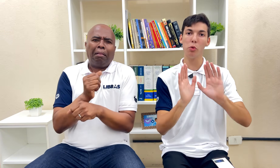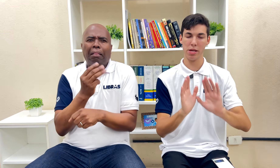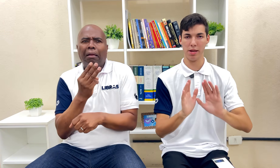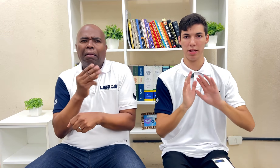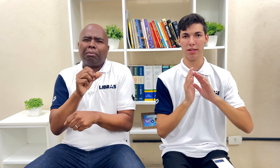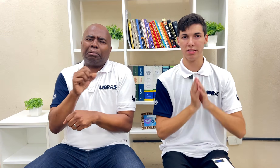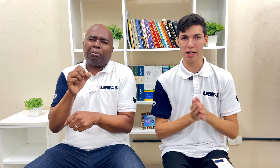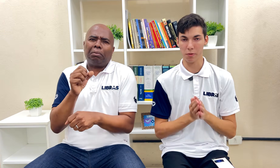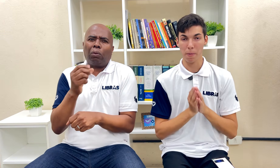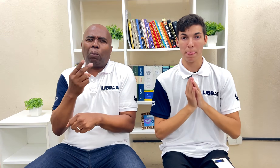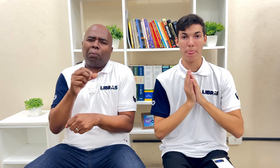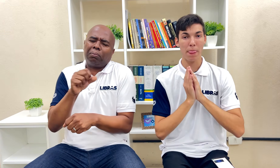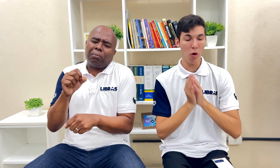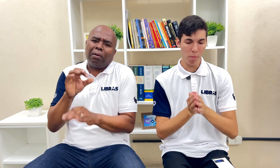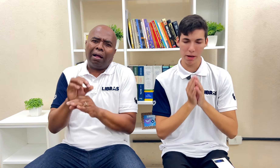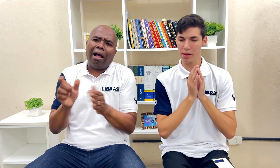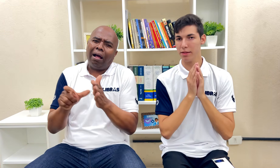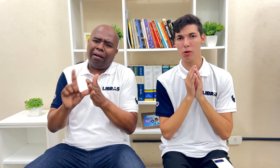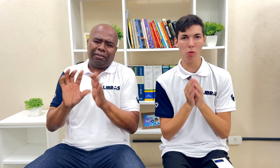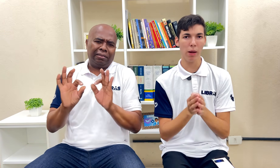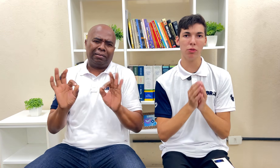fluir, tá certo? Não permite em nenhum momento